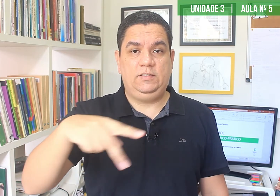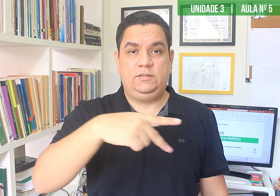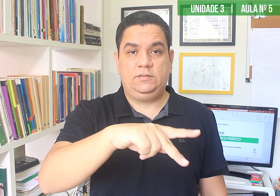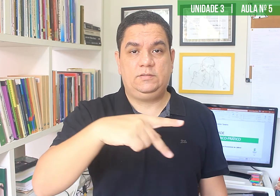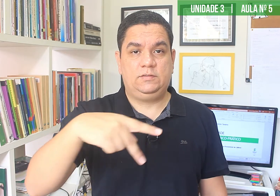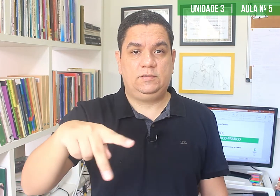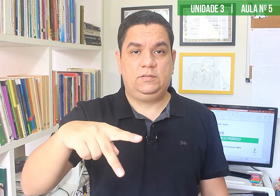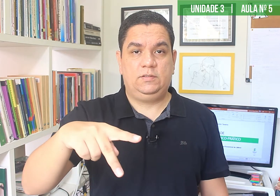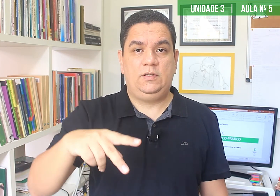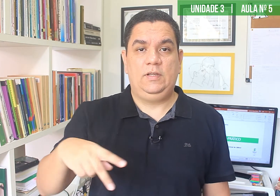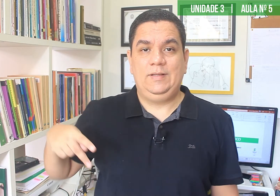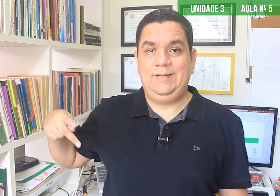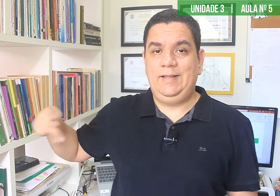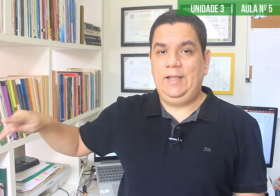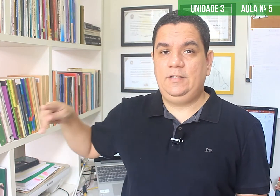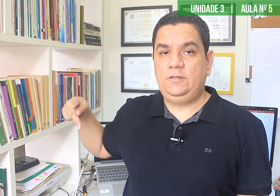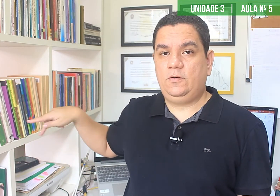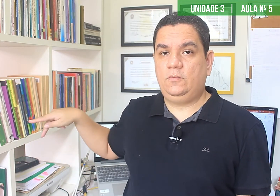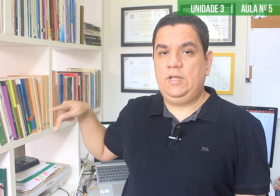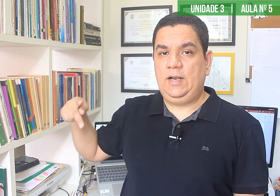vocês, deles ou delas.